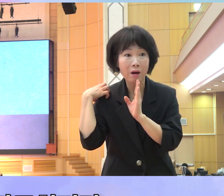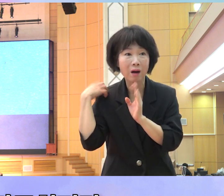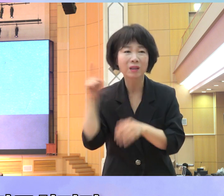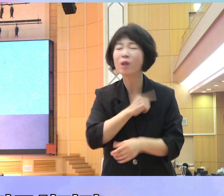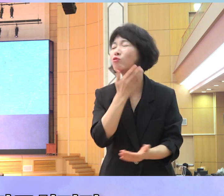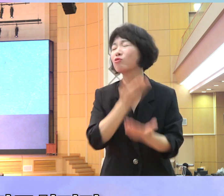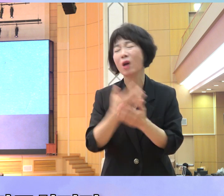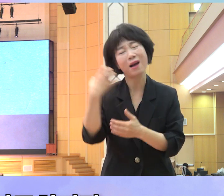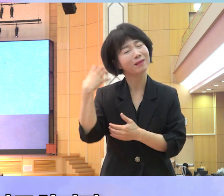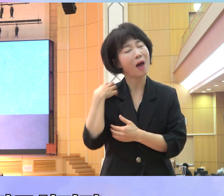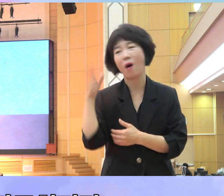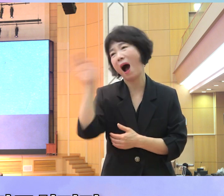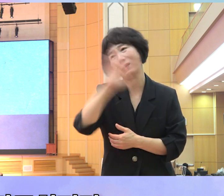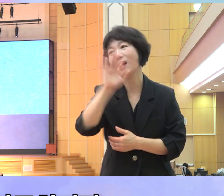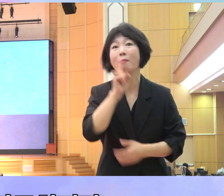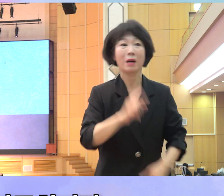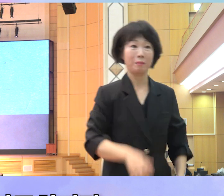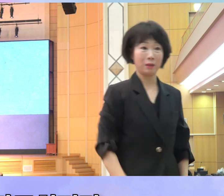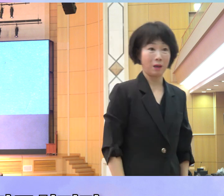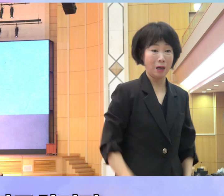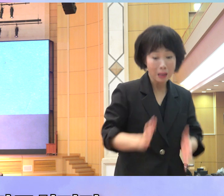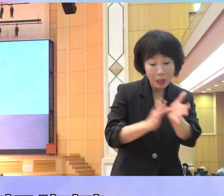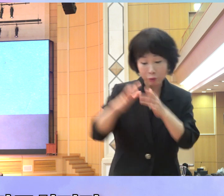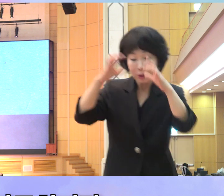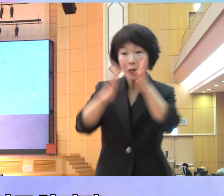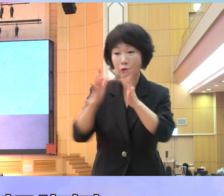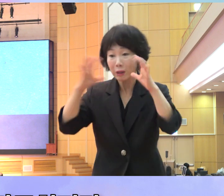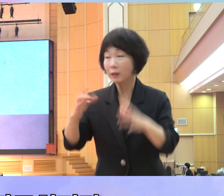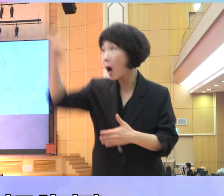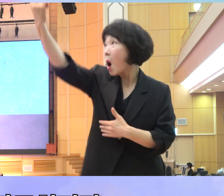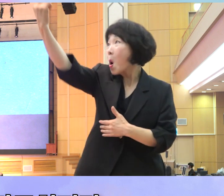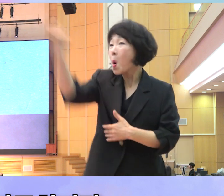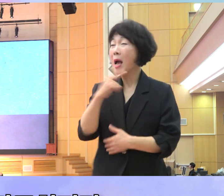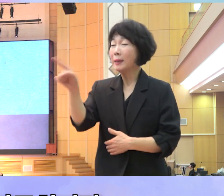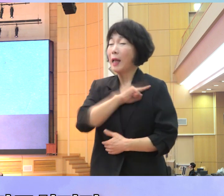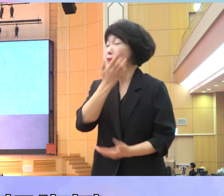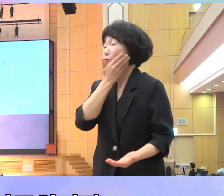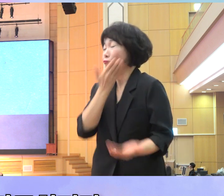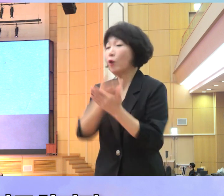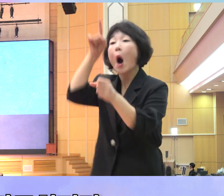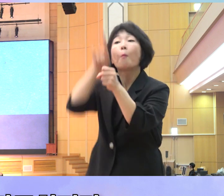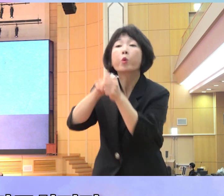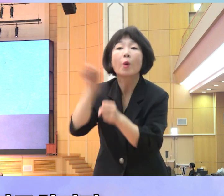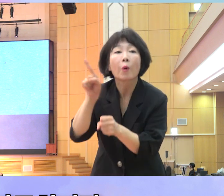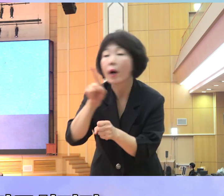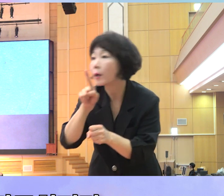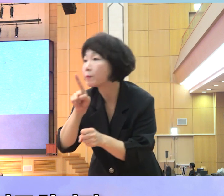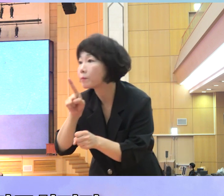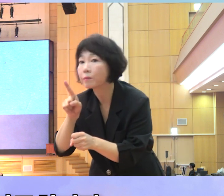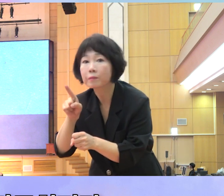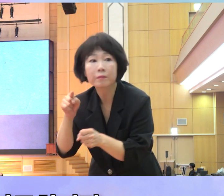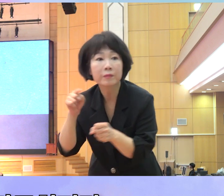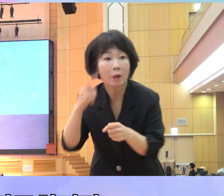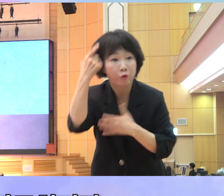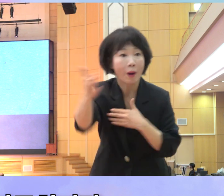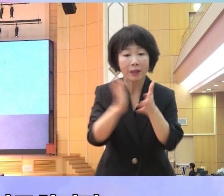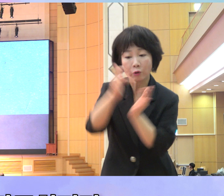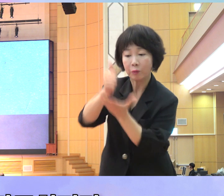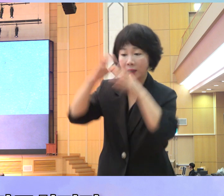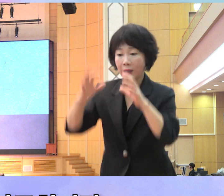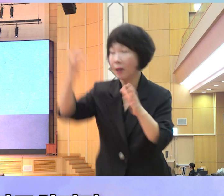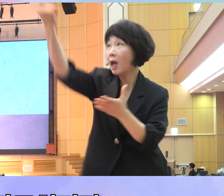아니에요, 여러분. 예수님이 이 땅에 오신 가장 중요한 목적은 십자가를 지시기